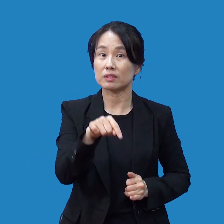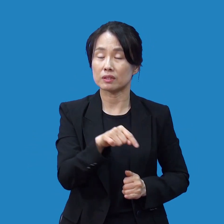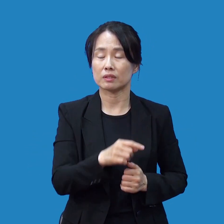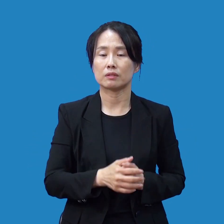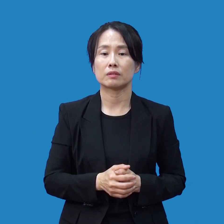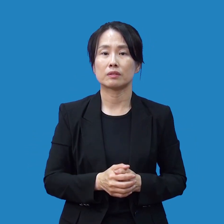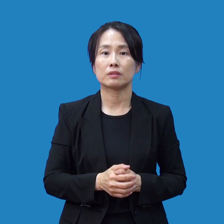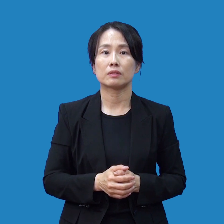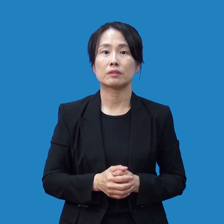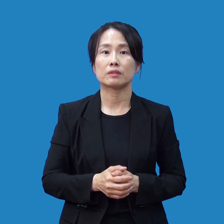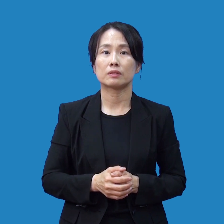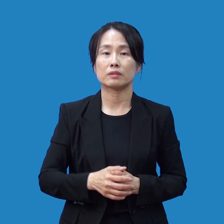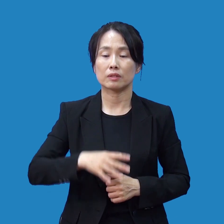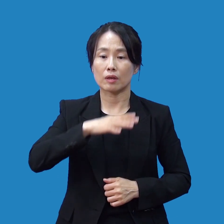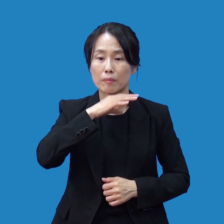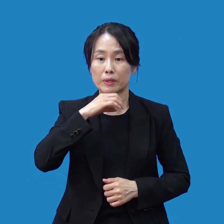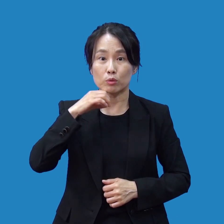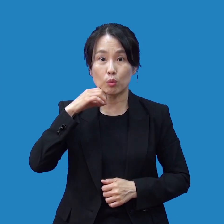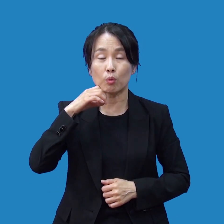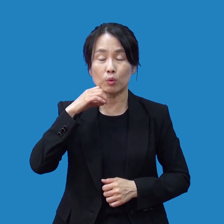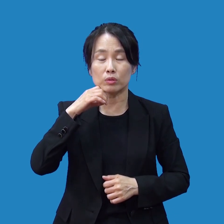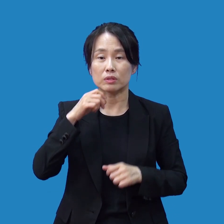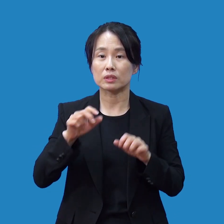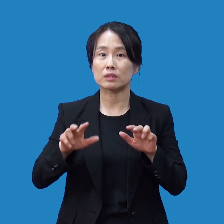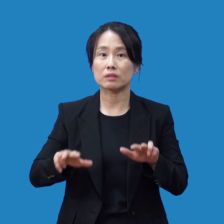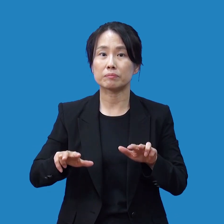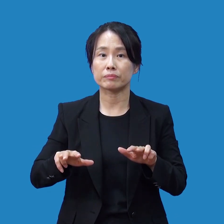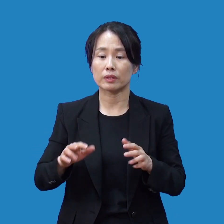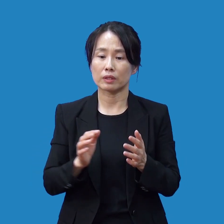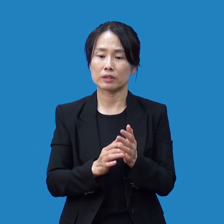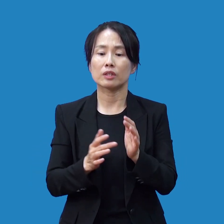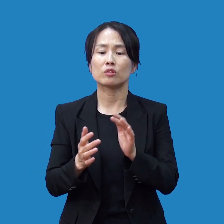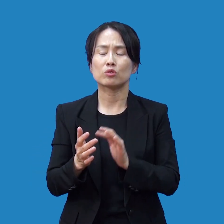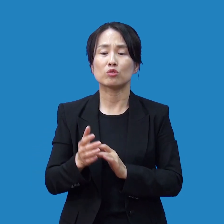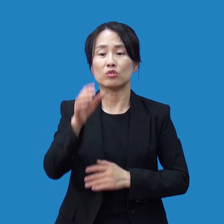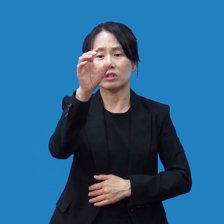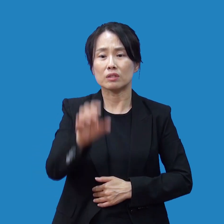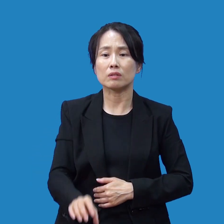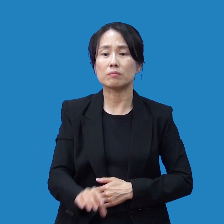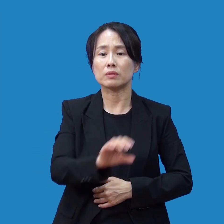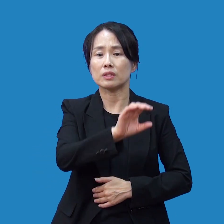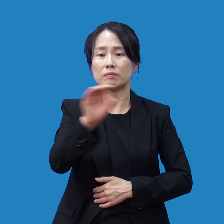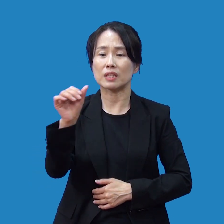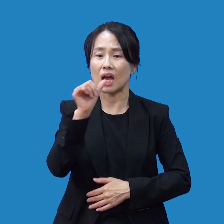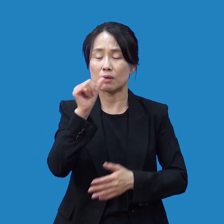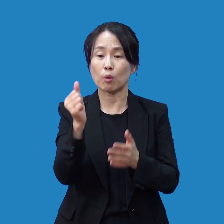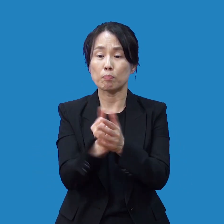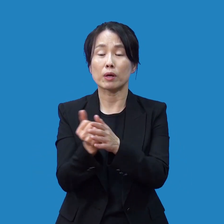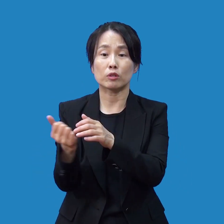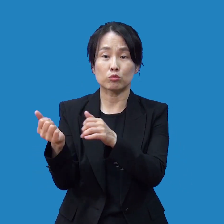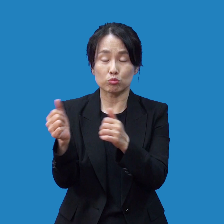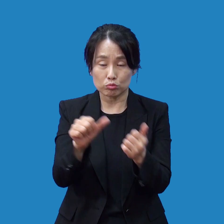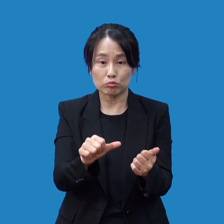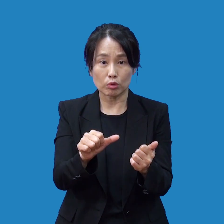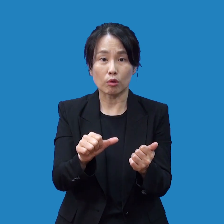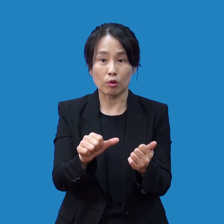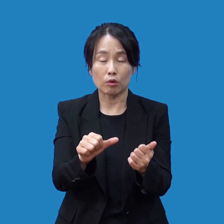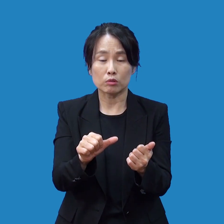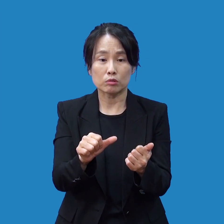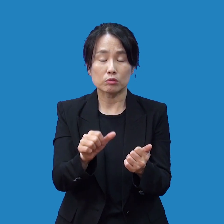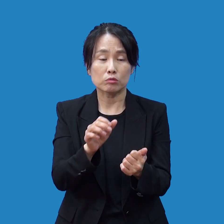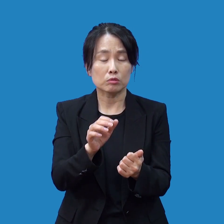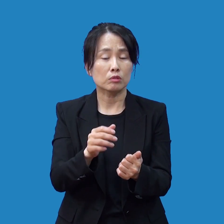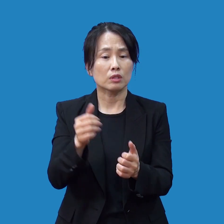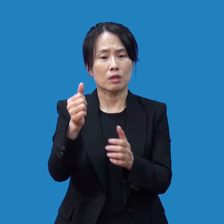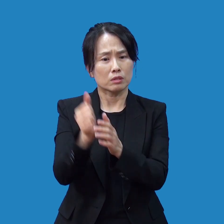여기서 베드로는 이 예수님이 십자가에 못 박혀 돌아가신 것, 이것은